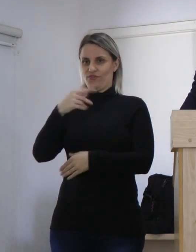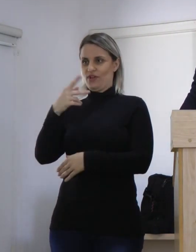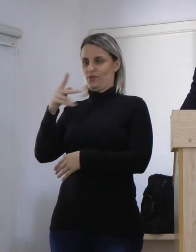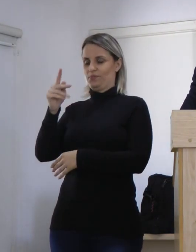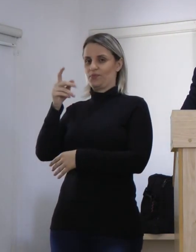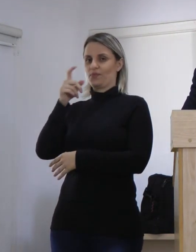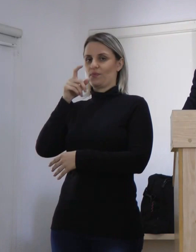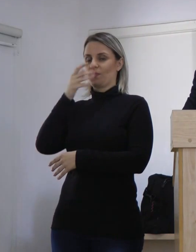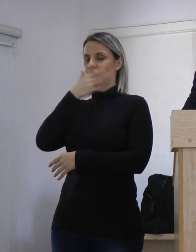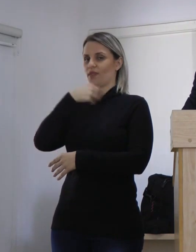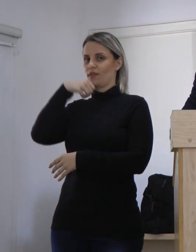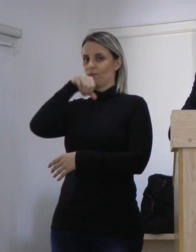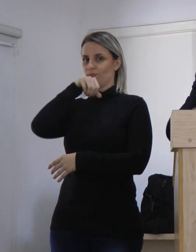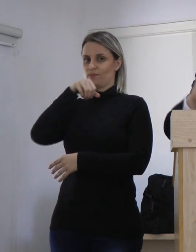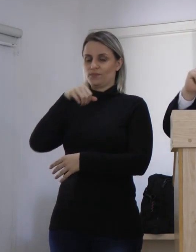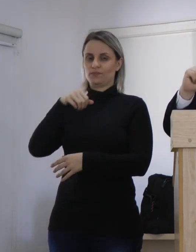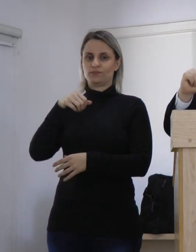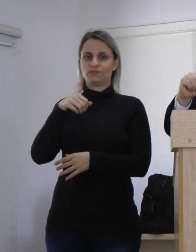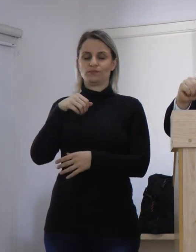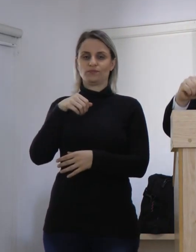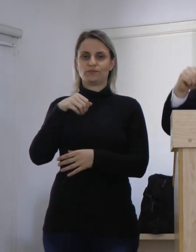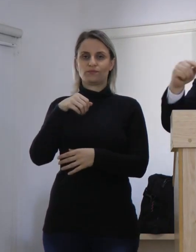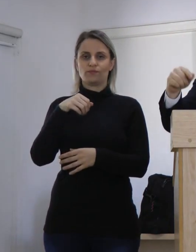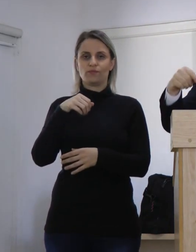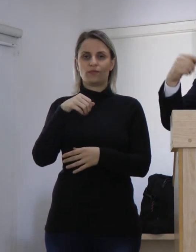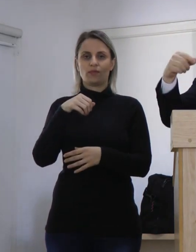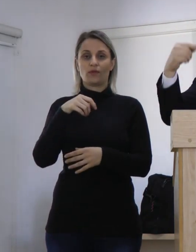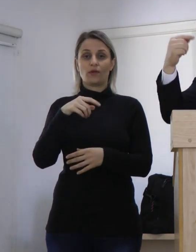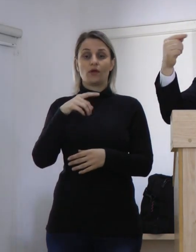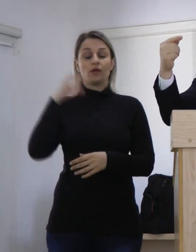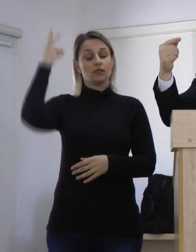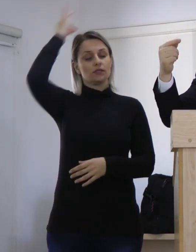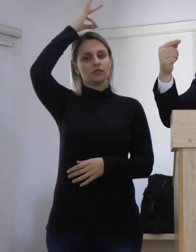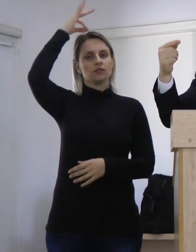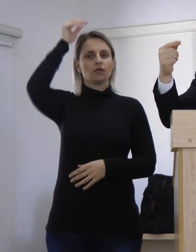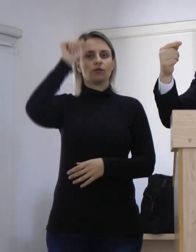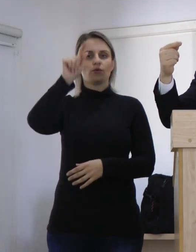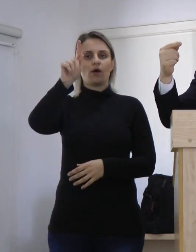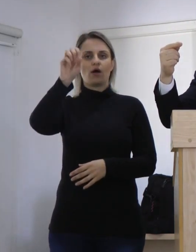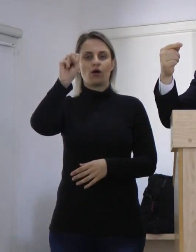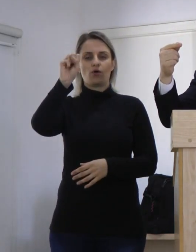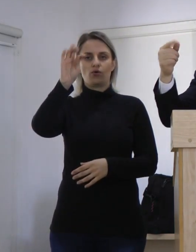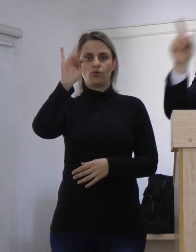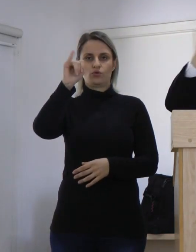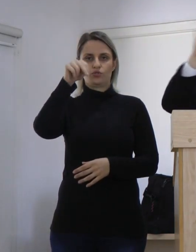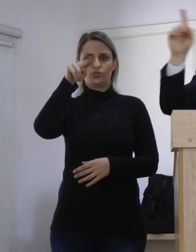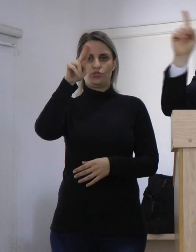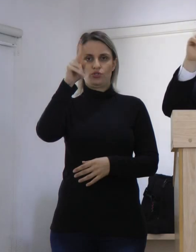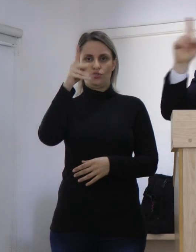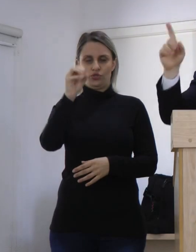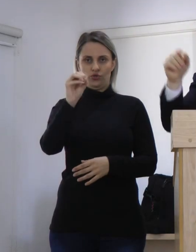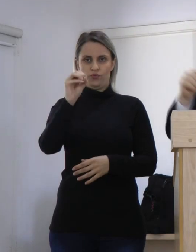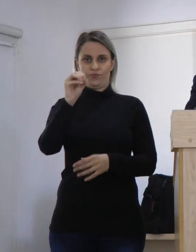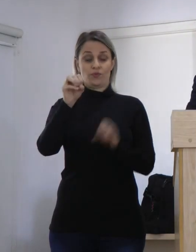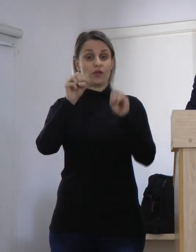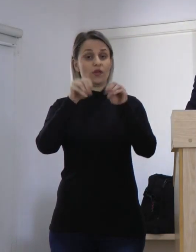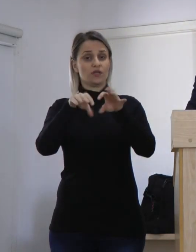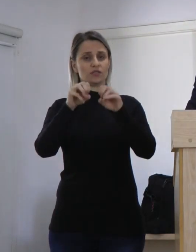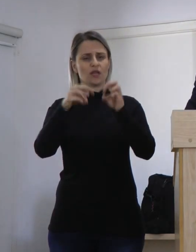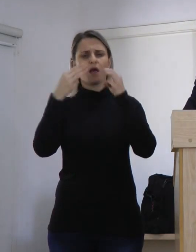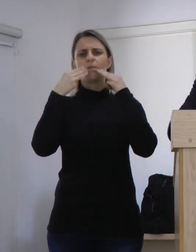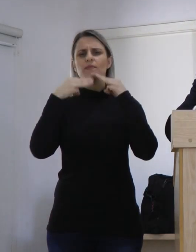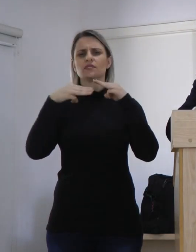Santo Agostinho nos ensina a missão de criar crianças difíceis. Não é tão complicada quanto